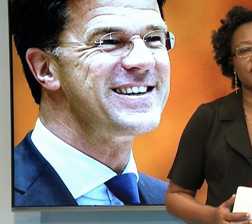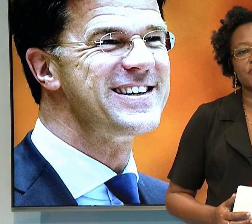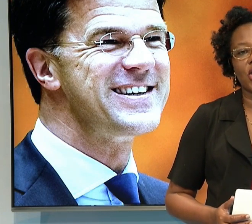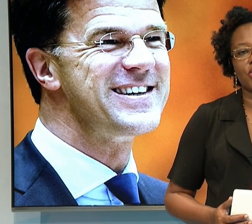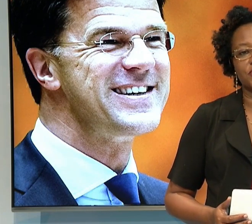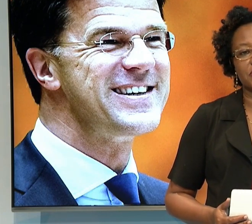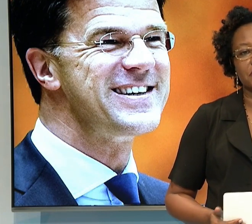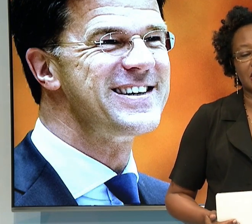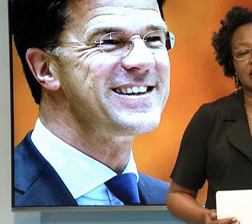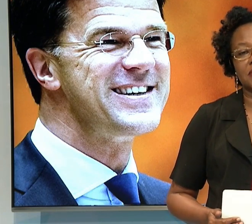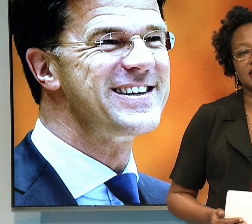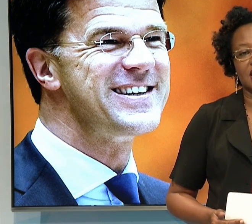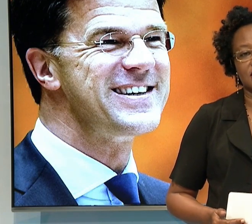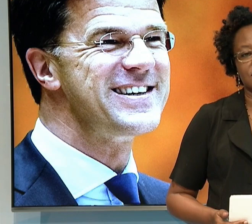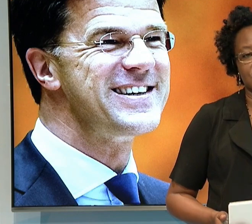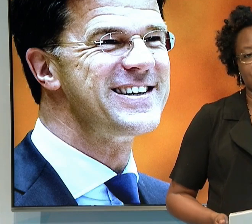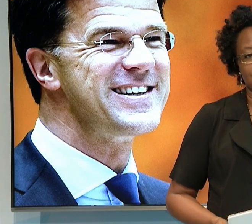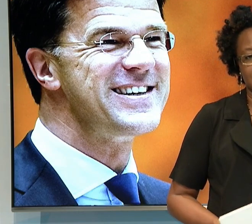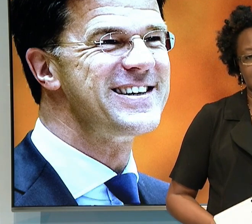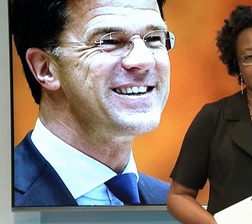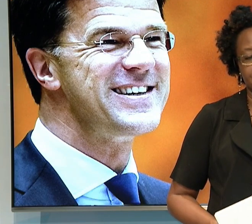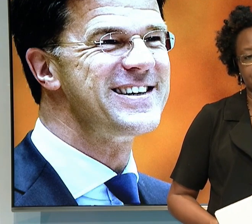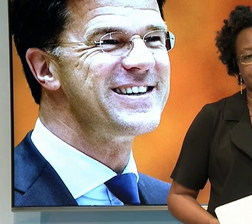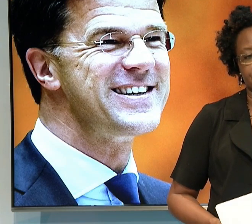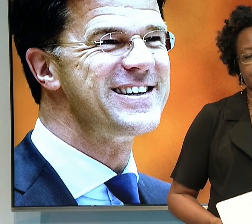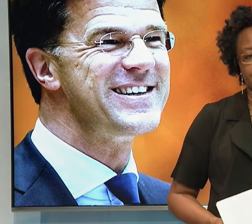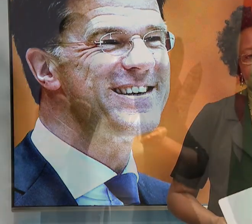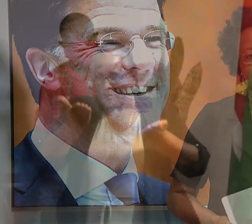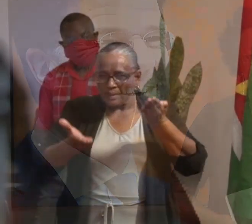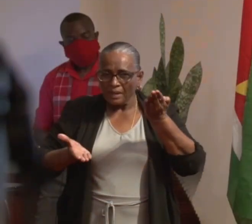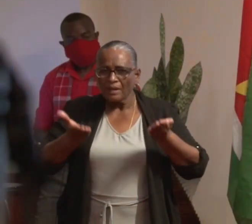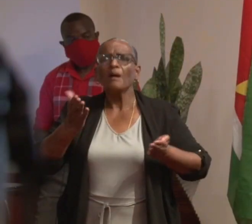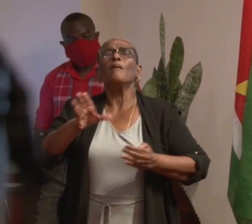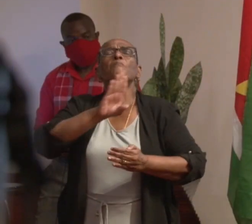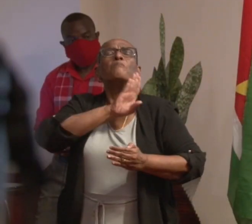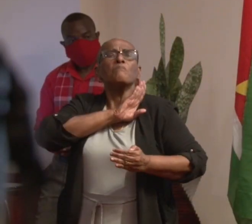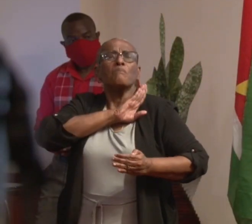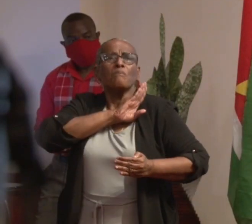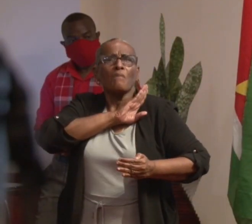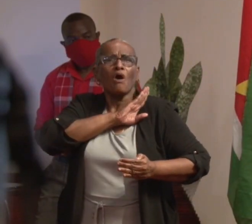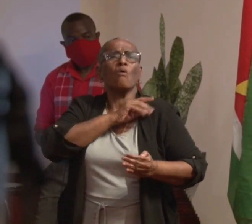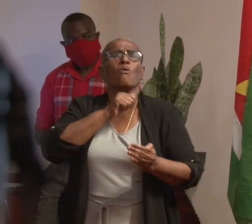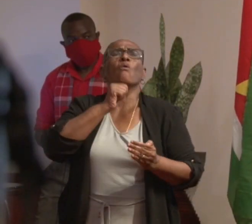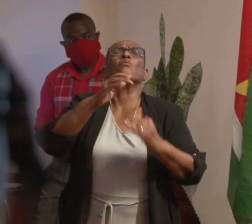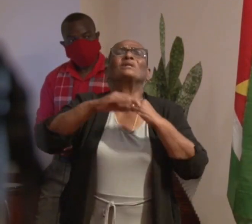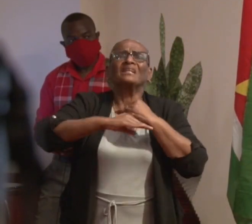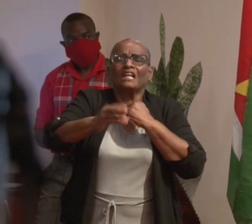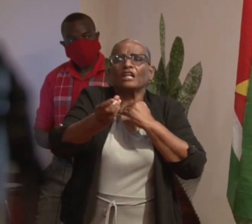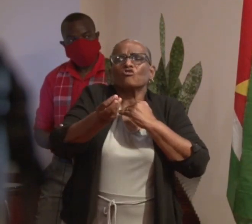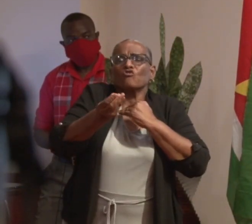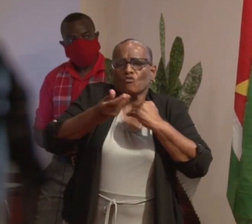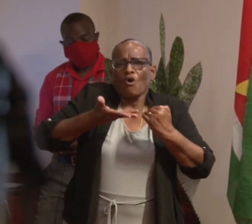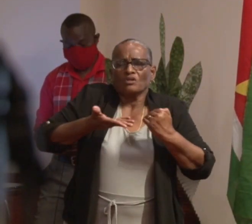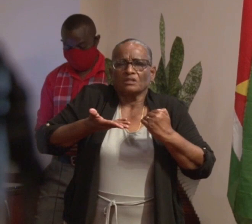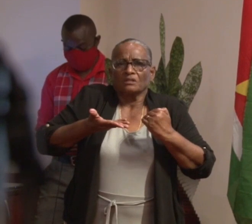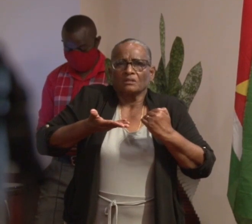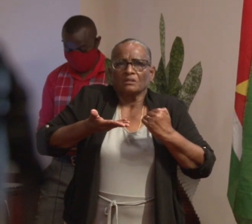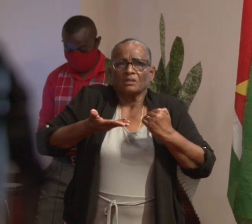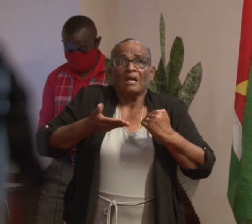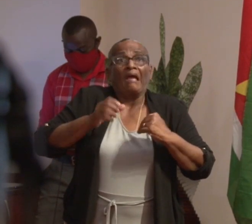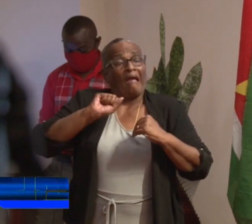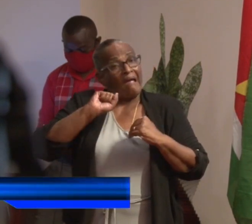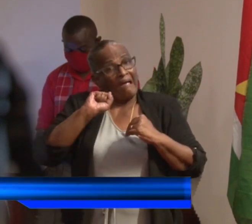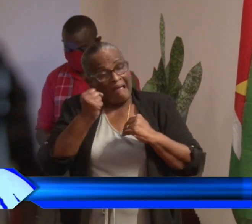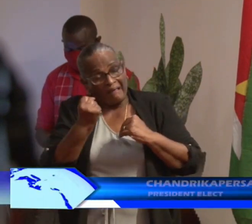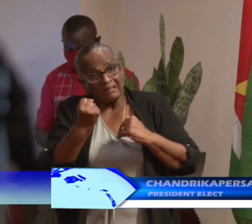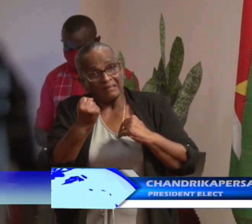zal worden of behoud van bepaalde ambassades nodig is. Maar ook wat dat het land kost en of dat